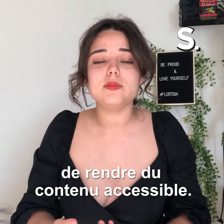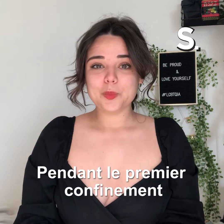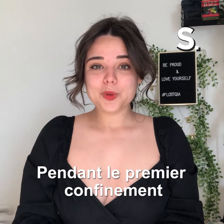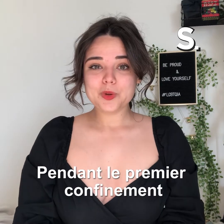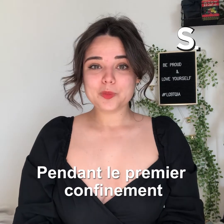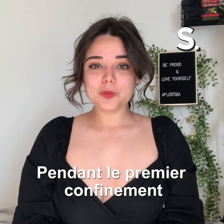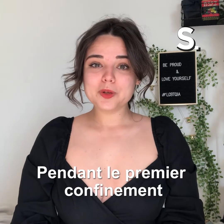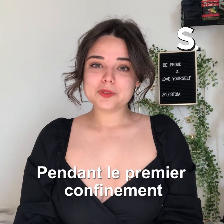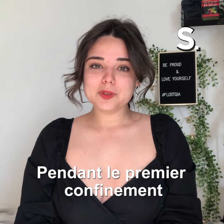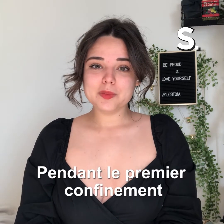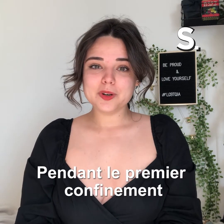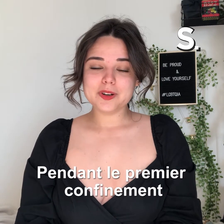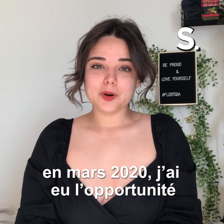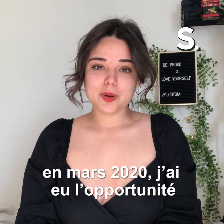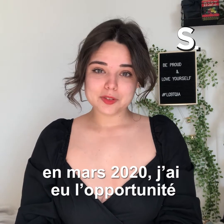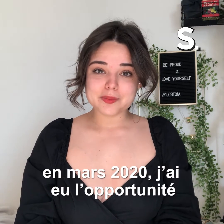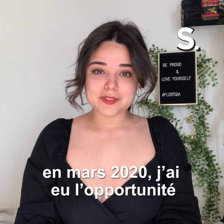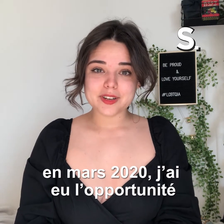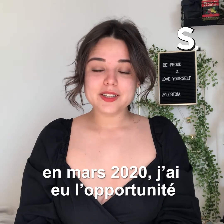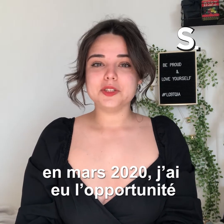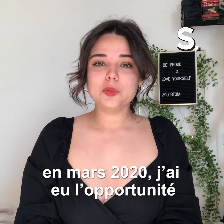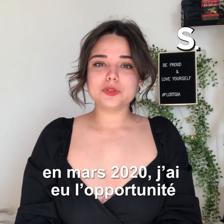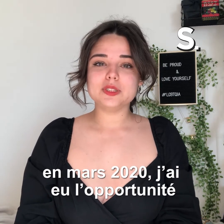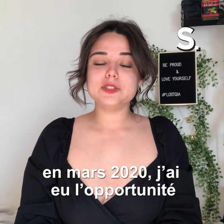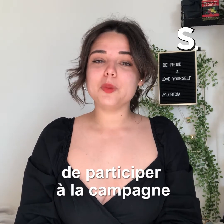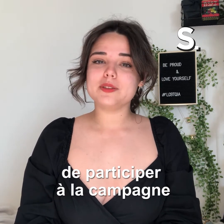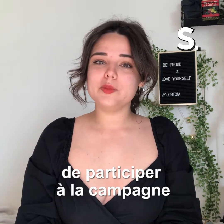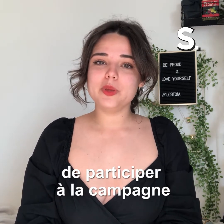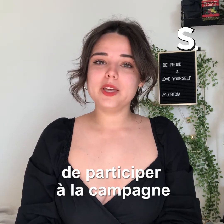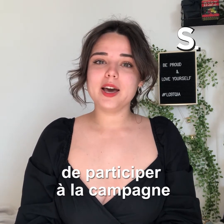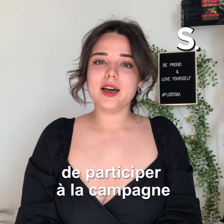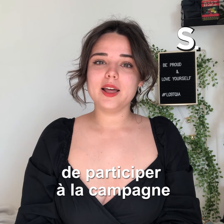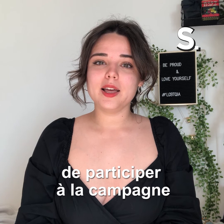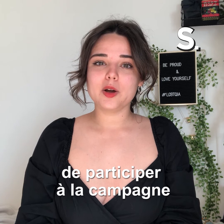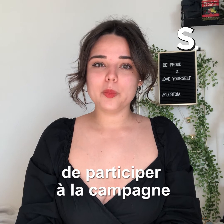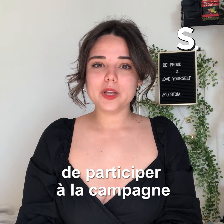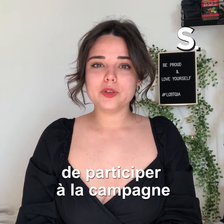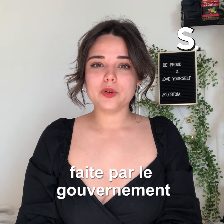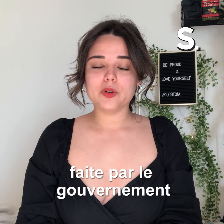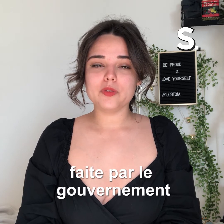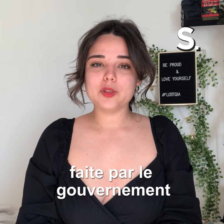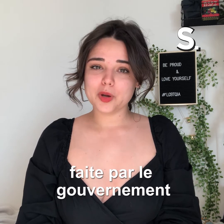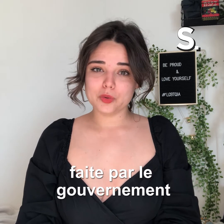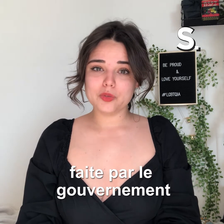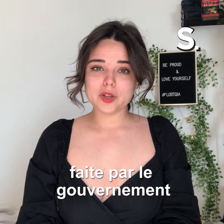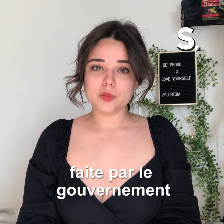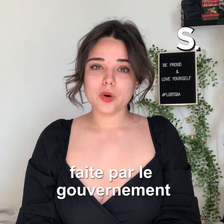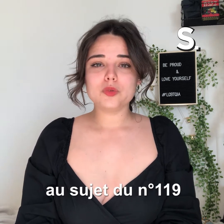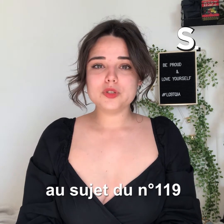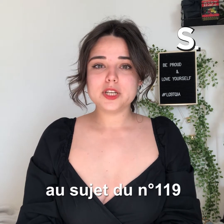Pendant le premier confinement, en mars 2020, j'ai eu l'opportunité de participer à la campagne faite par le gouvernement, au sujet